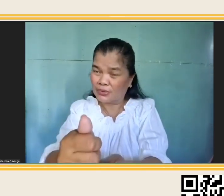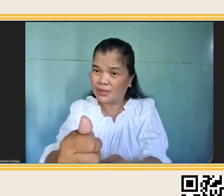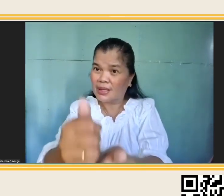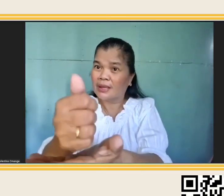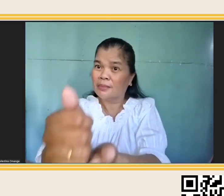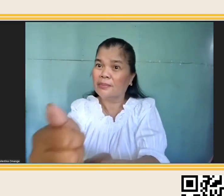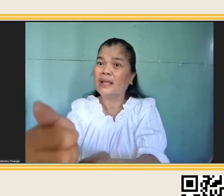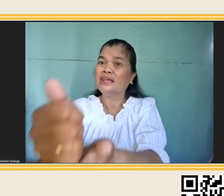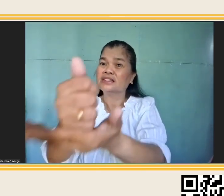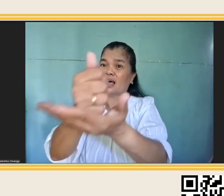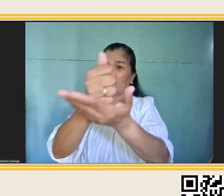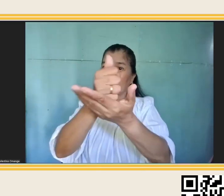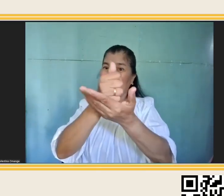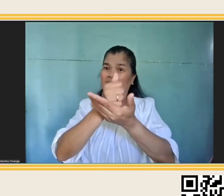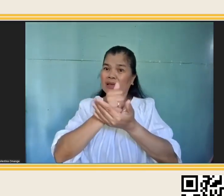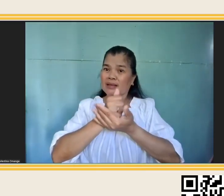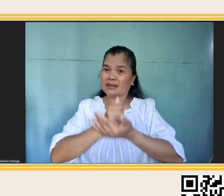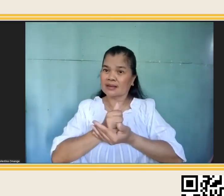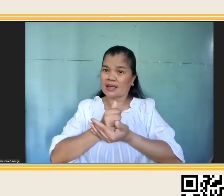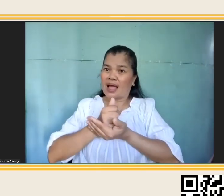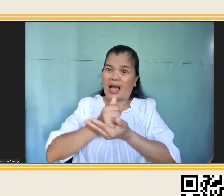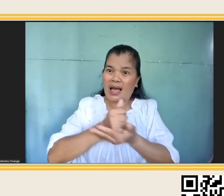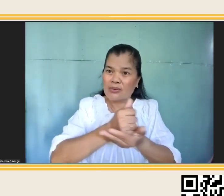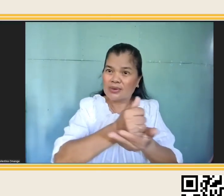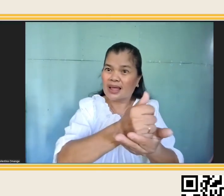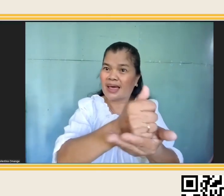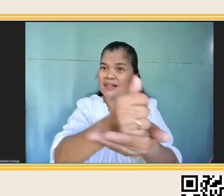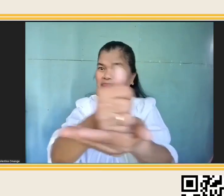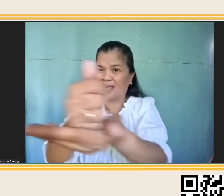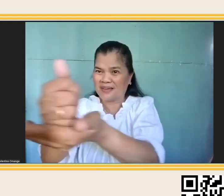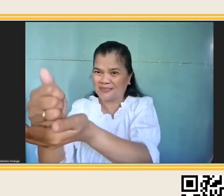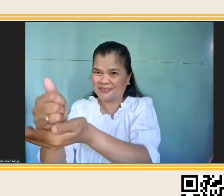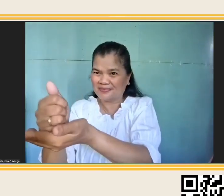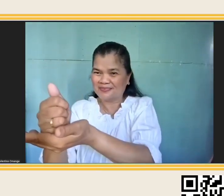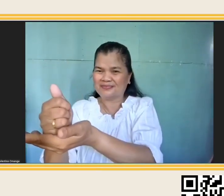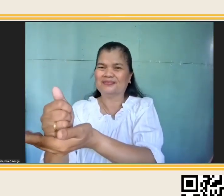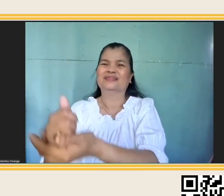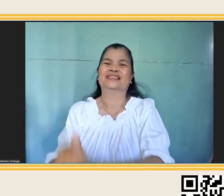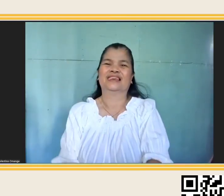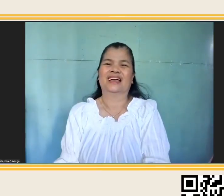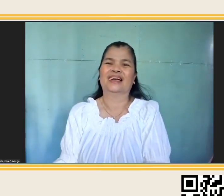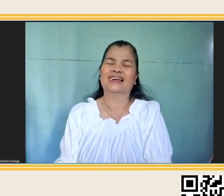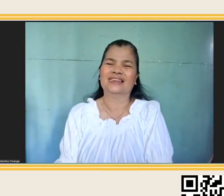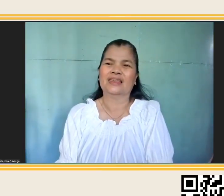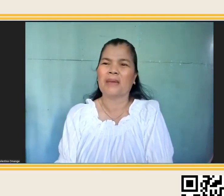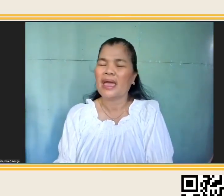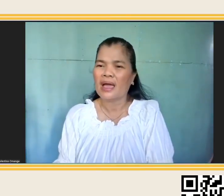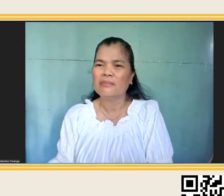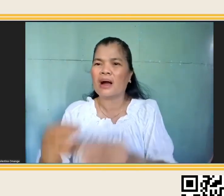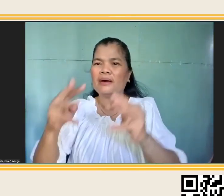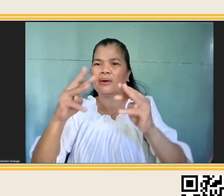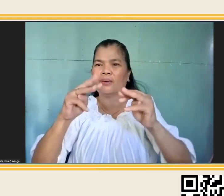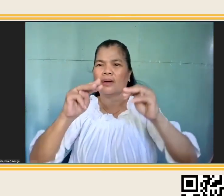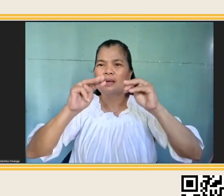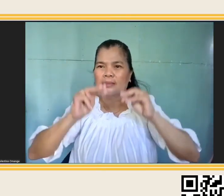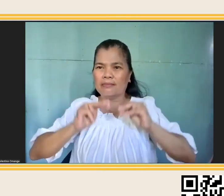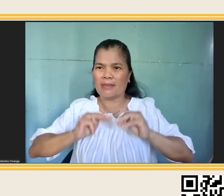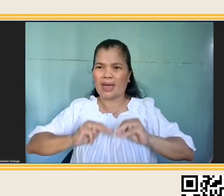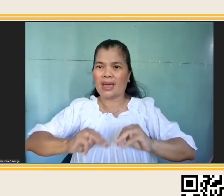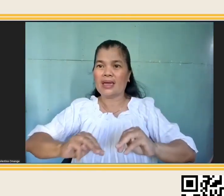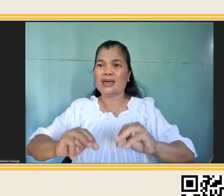you? Please help me. I will help them. Yeah. May I